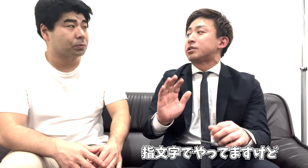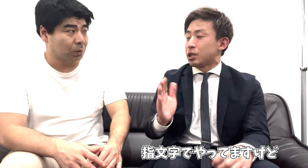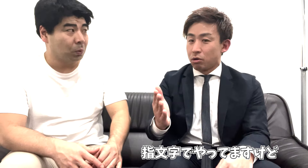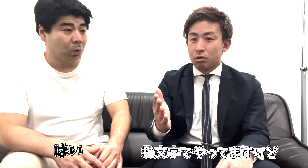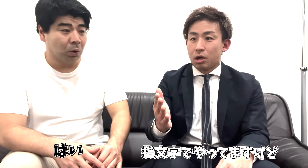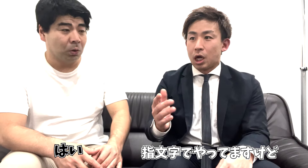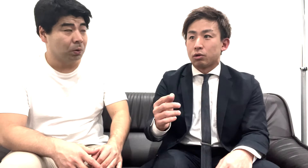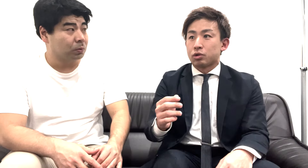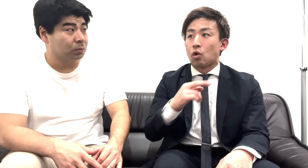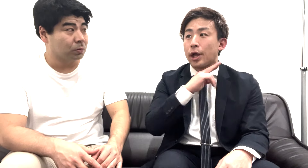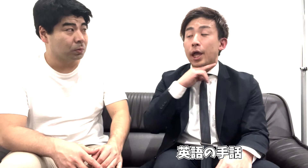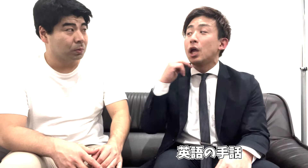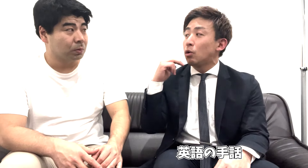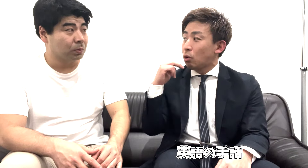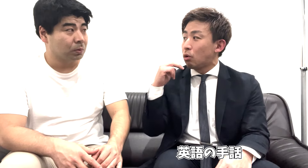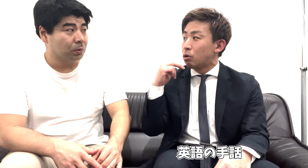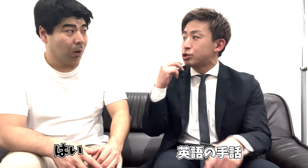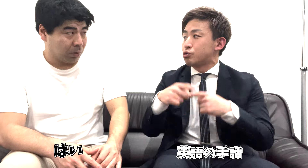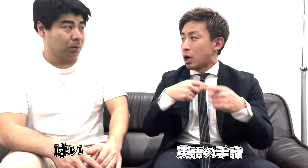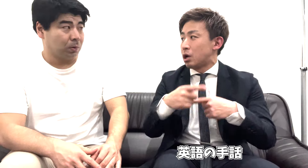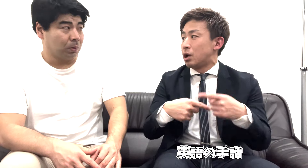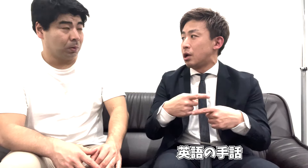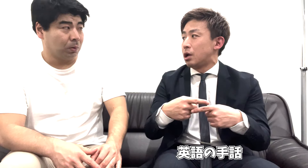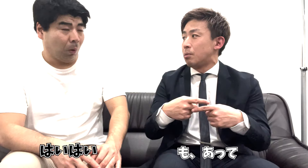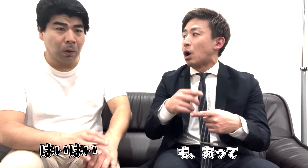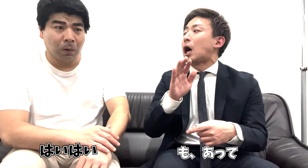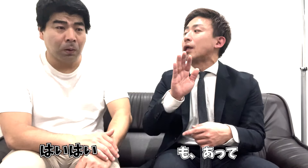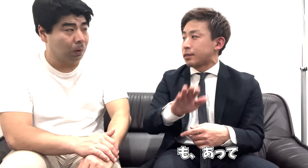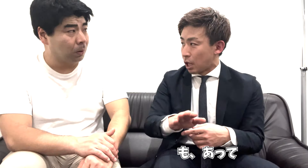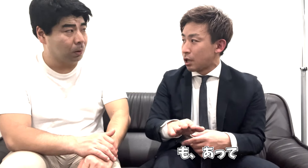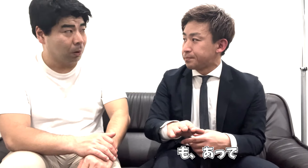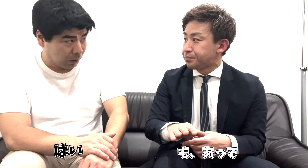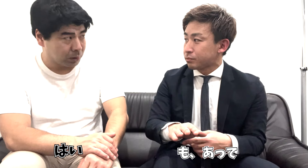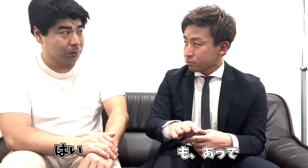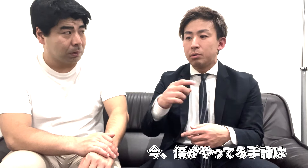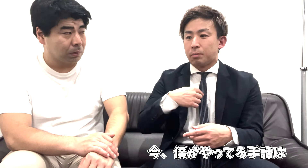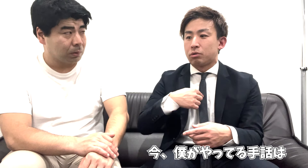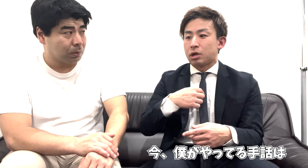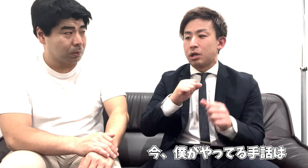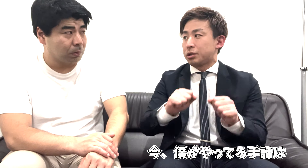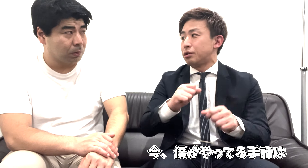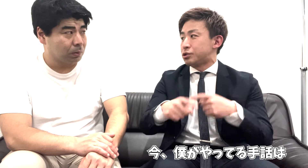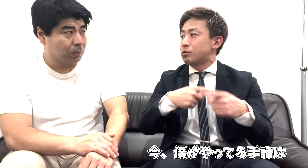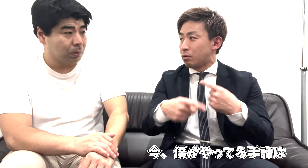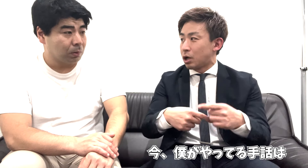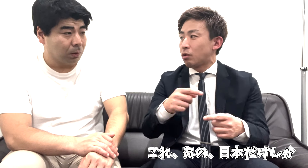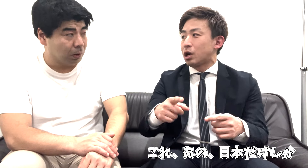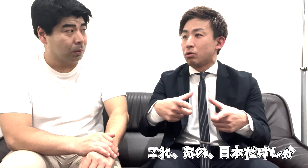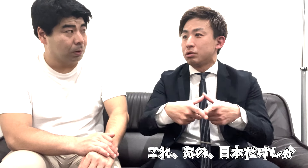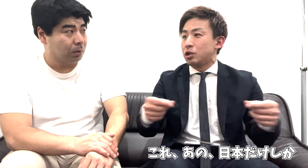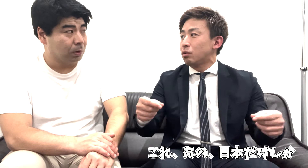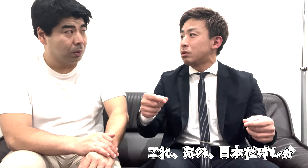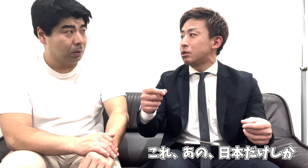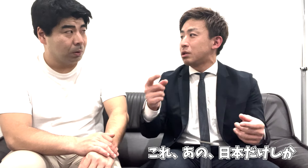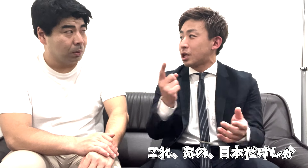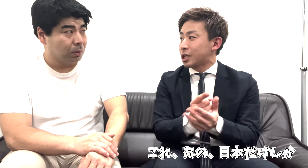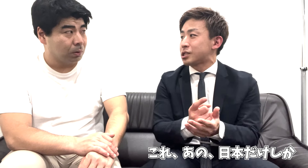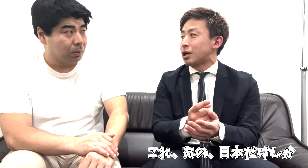けど、 はい、 あのその英語の手話 が、はいはいはい、 あって、 はい、 今僕がやってる手話はこれ、あの、はい、日本だけしかこ